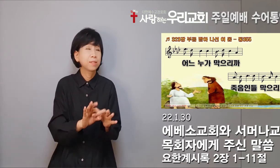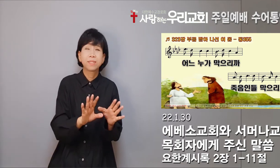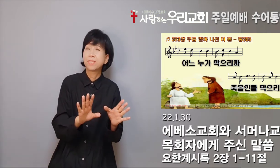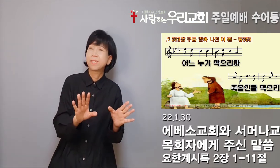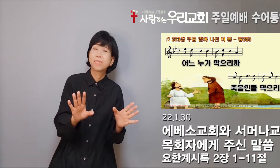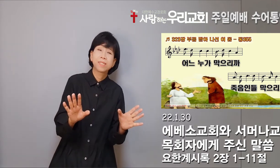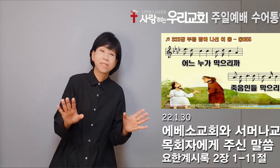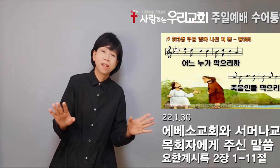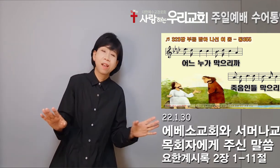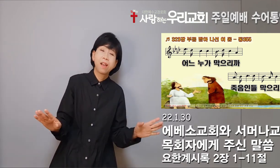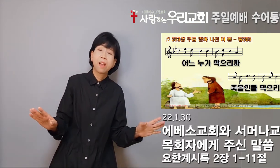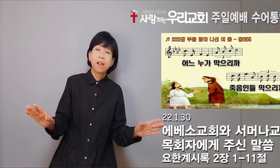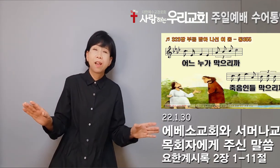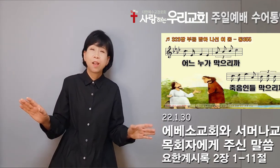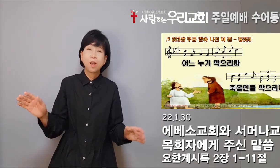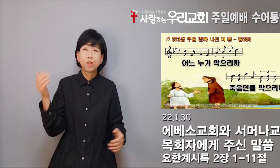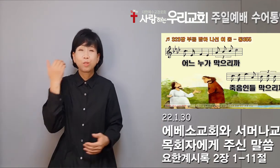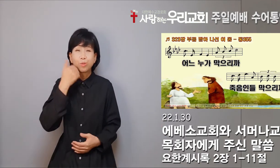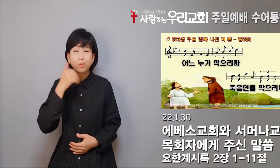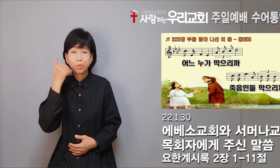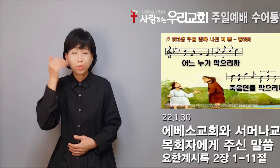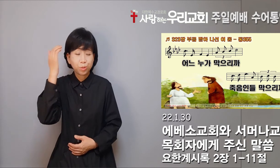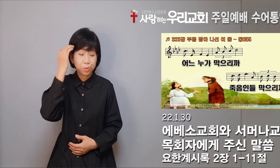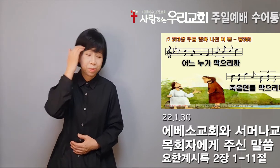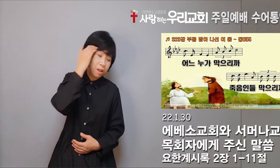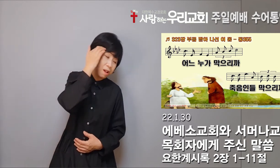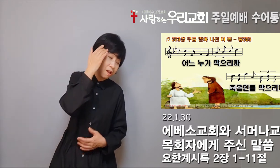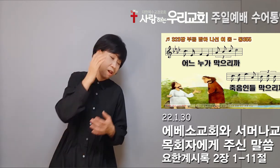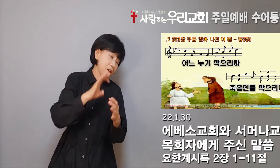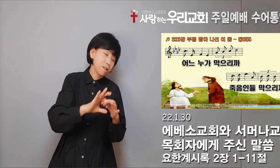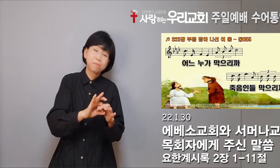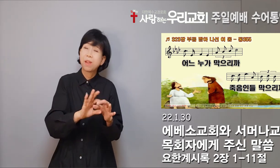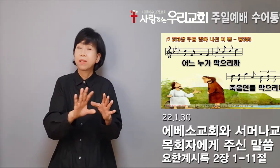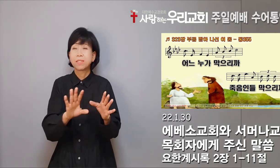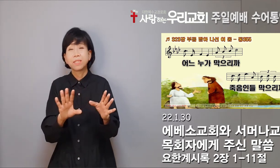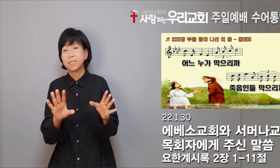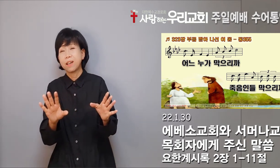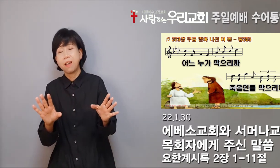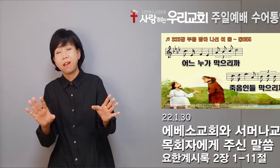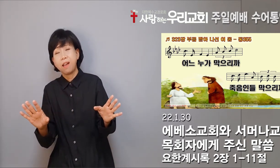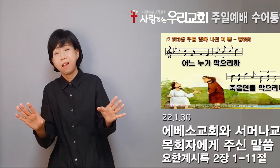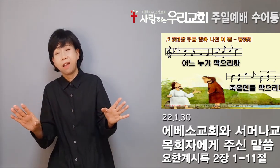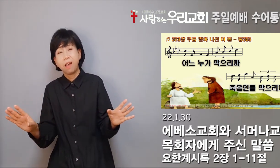죽음인들 막으리까. 어느 누가